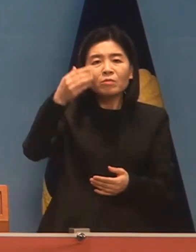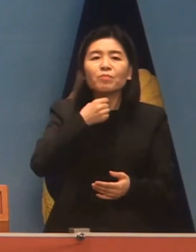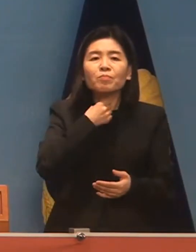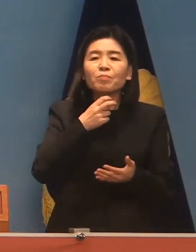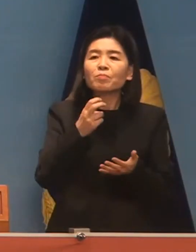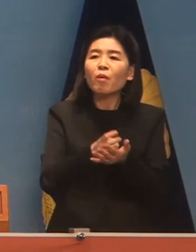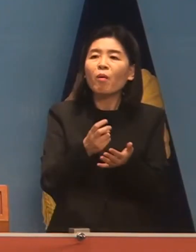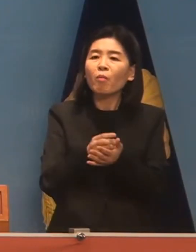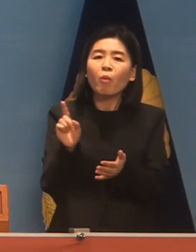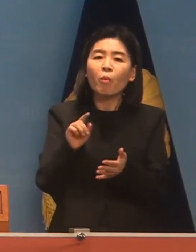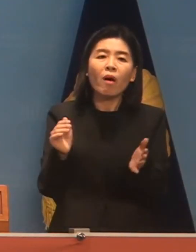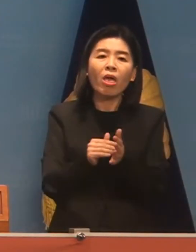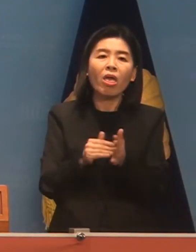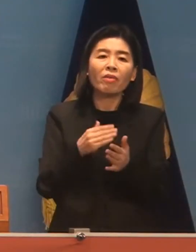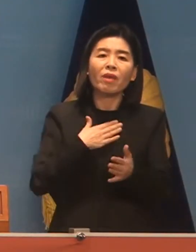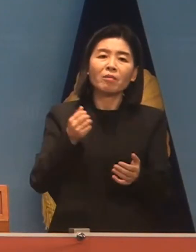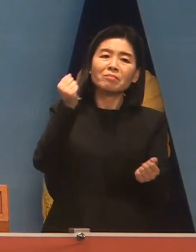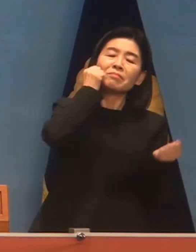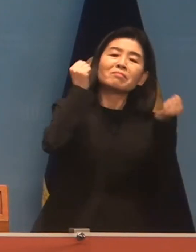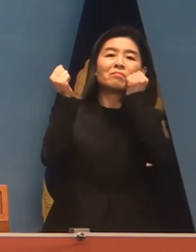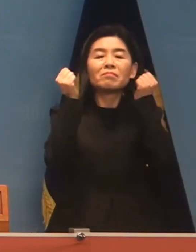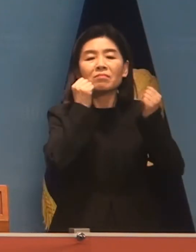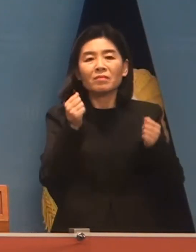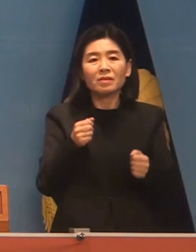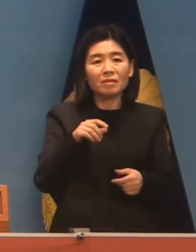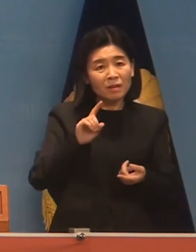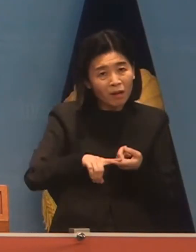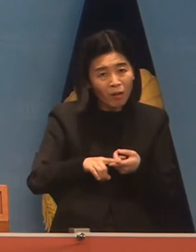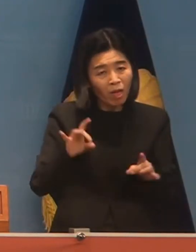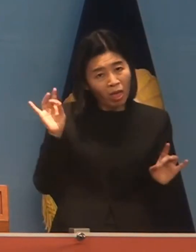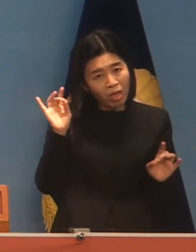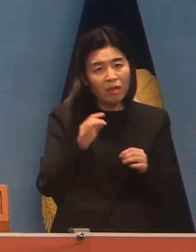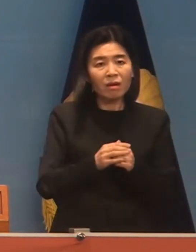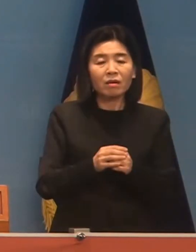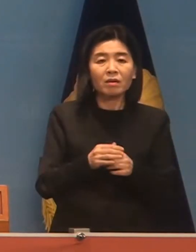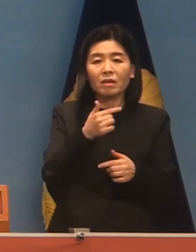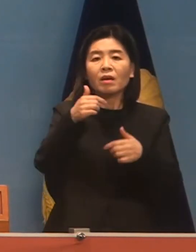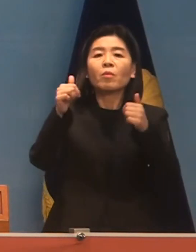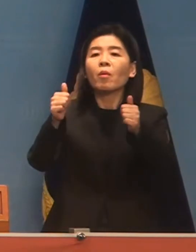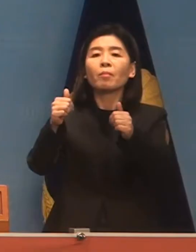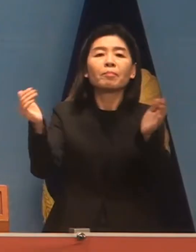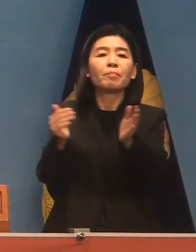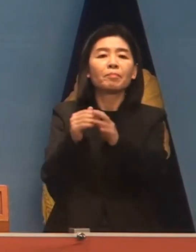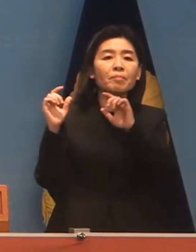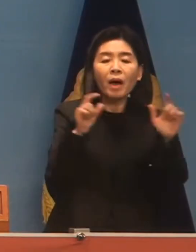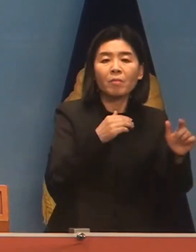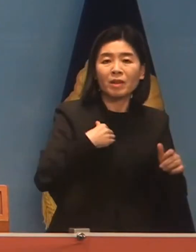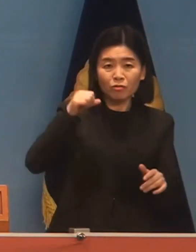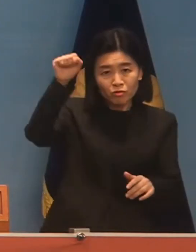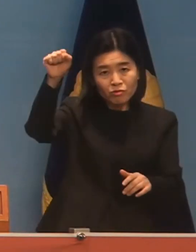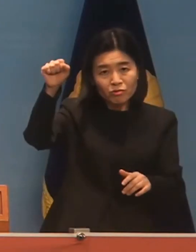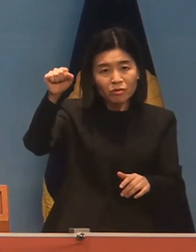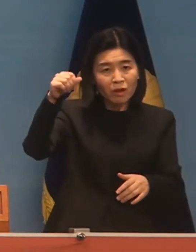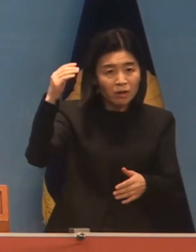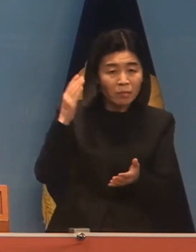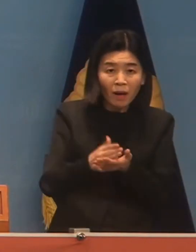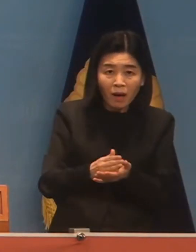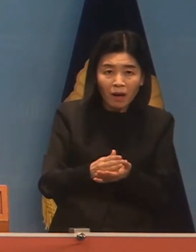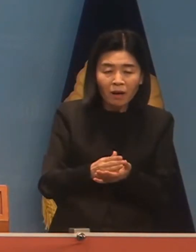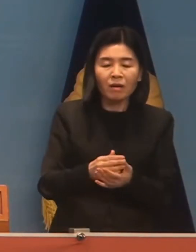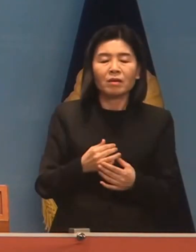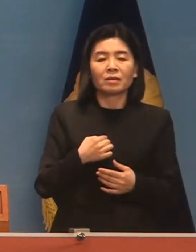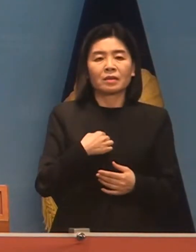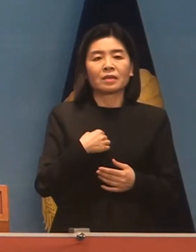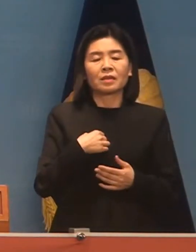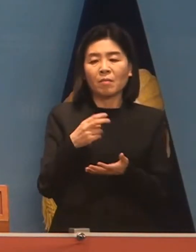하나요? 그냥 당하고만 있어야 할까요? 최고심까지 끝나면 우리의 투쟁이 멈춰야 할까요? 저희는